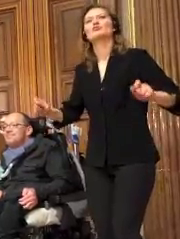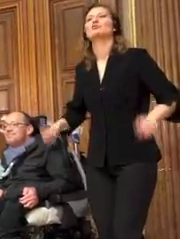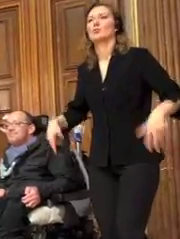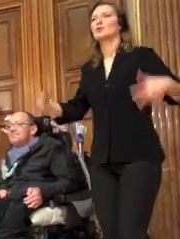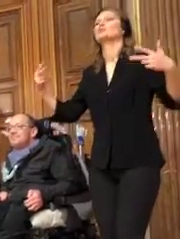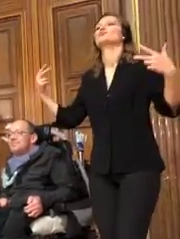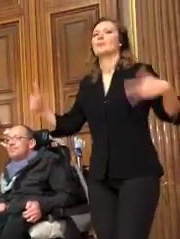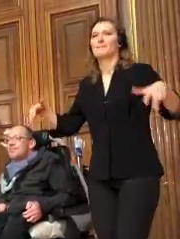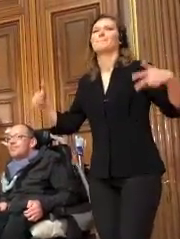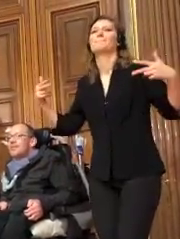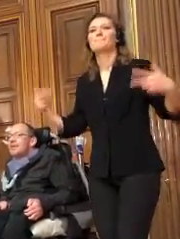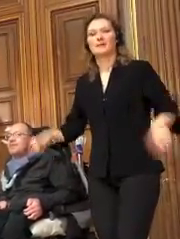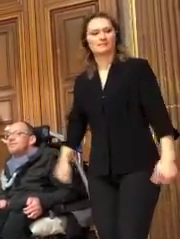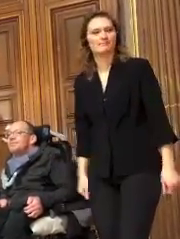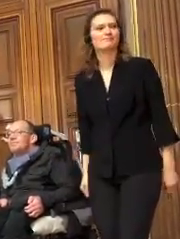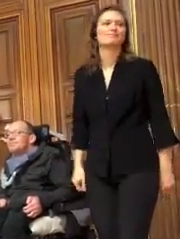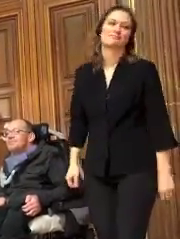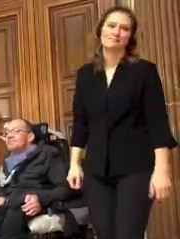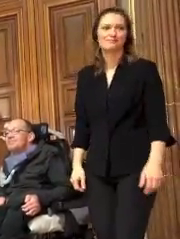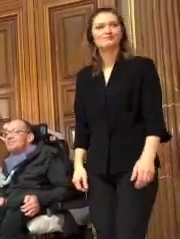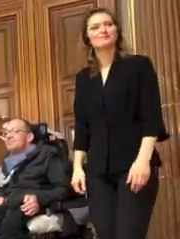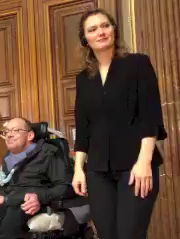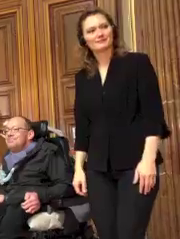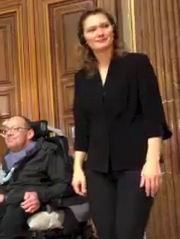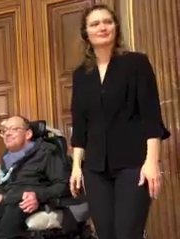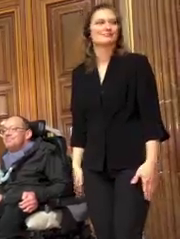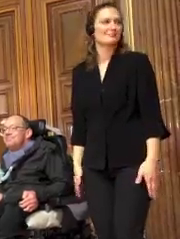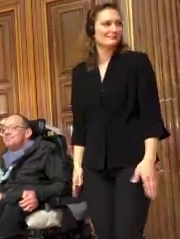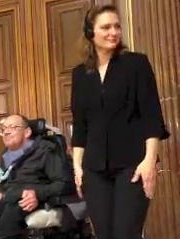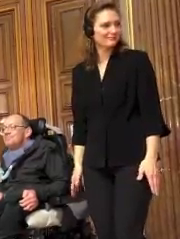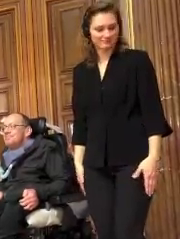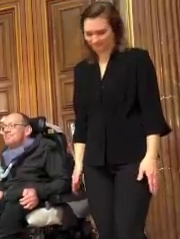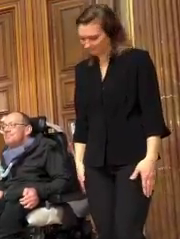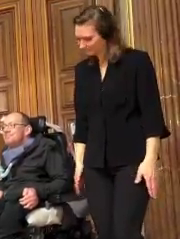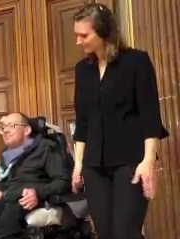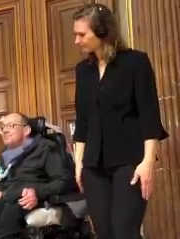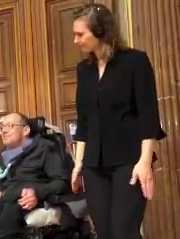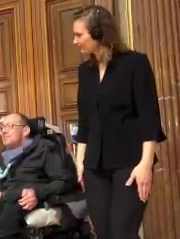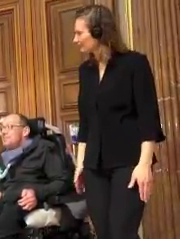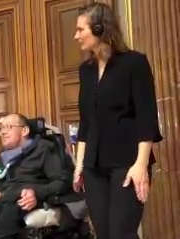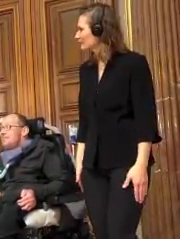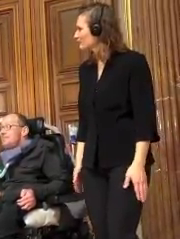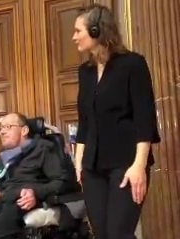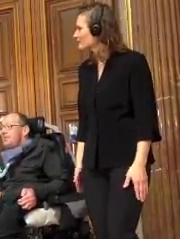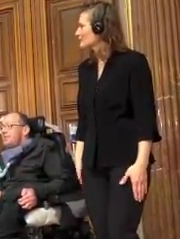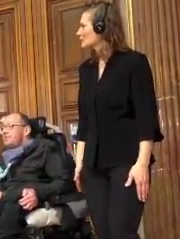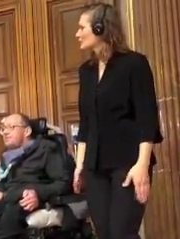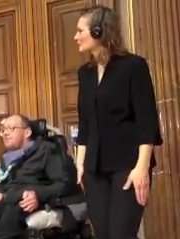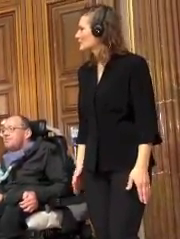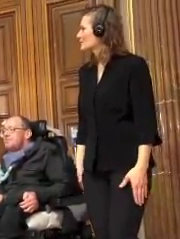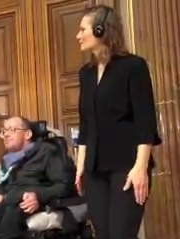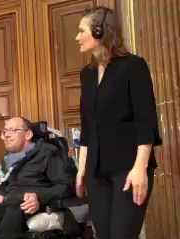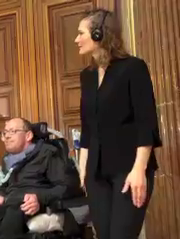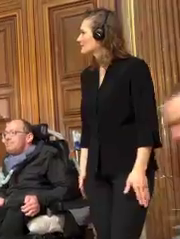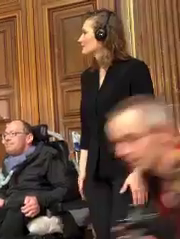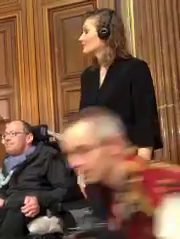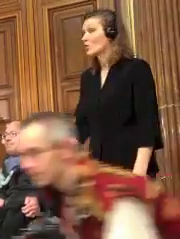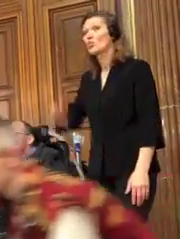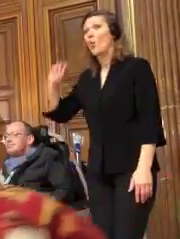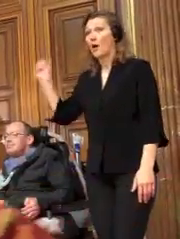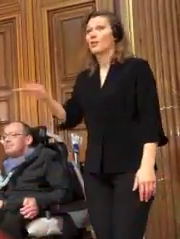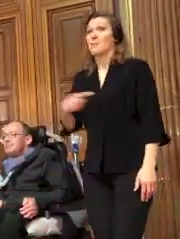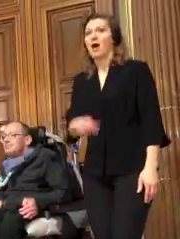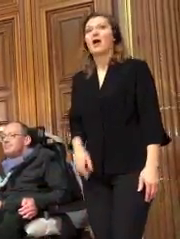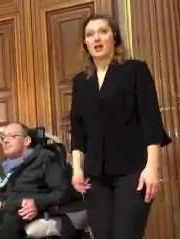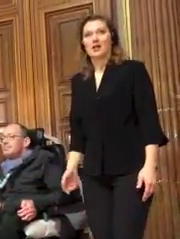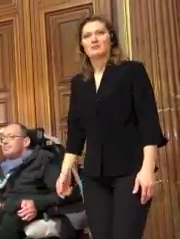Rollstuhl-Wack. Und alle, die